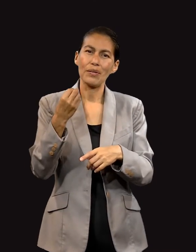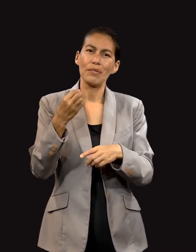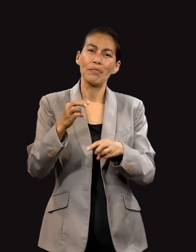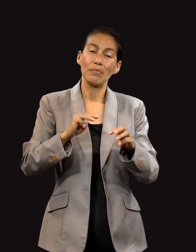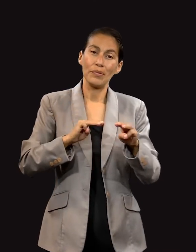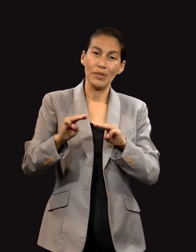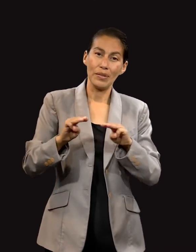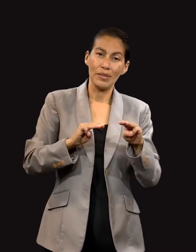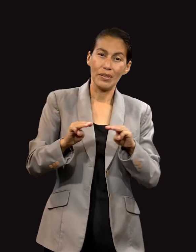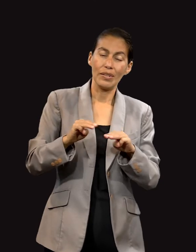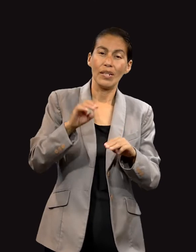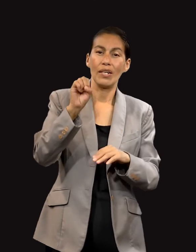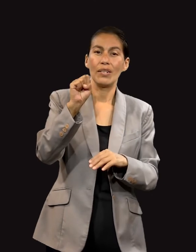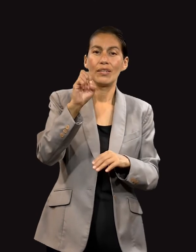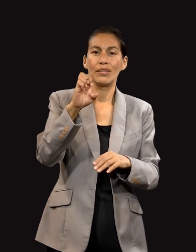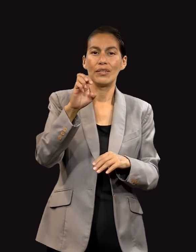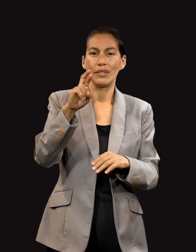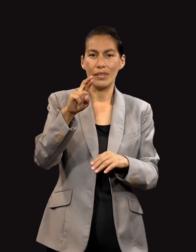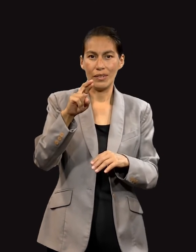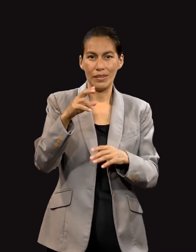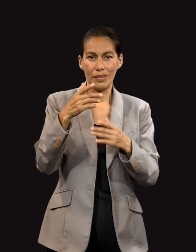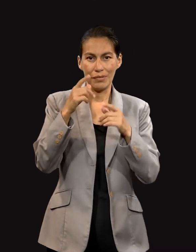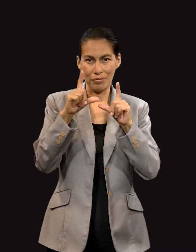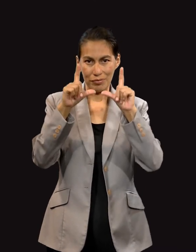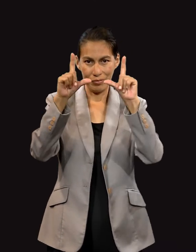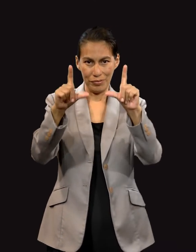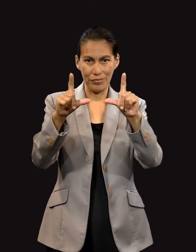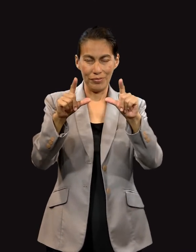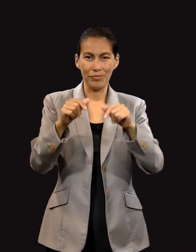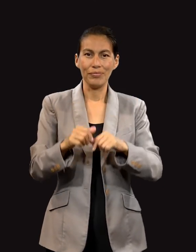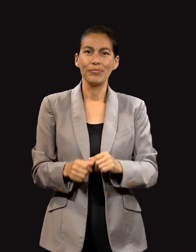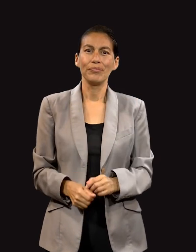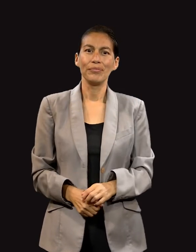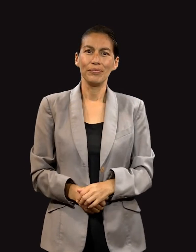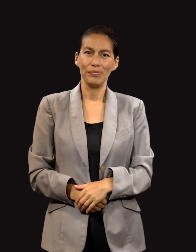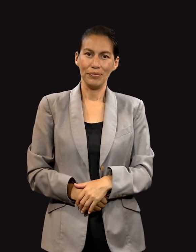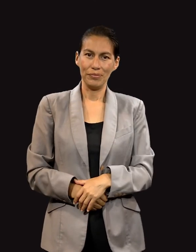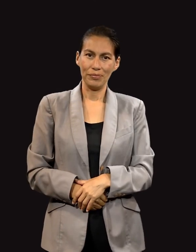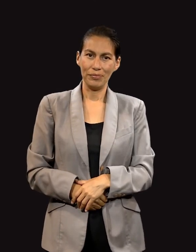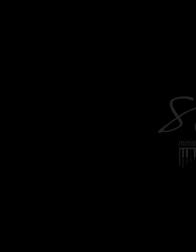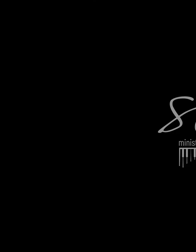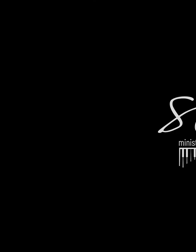ministerio SER, que nos va a elevar hasta el trono de la gracia de Dios. Escuchemos.